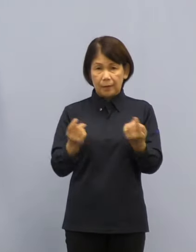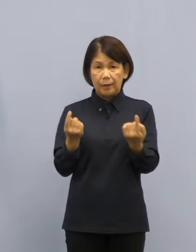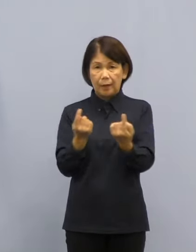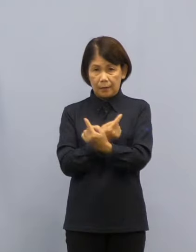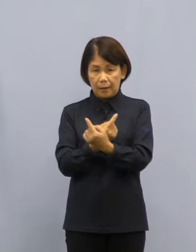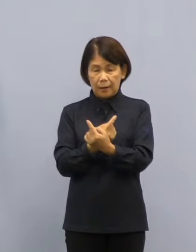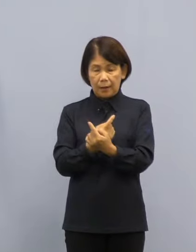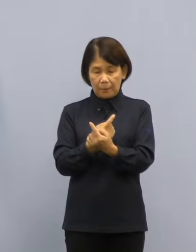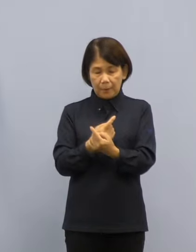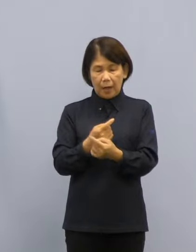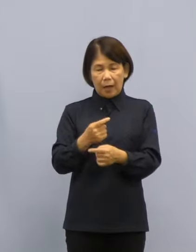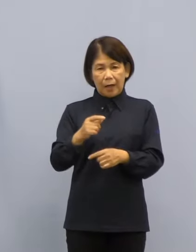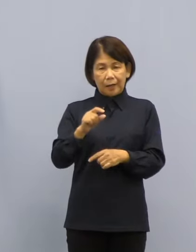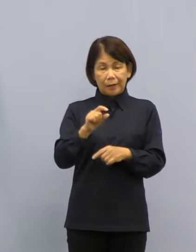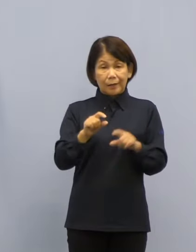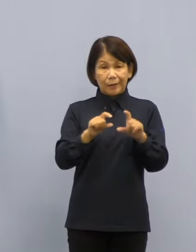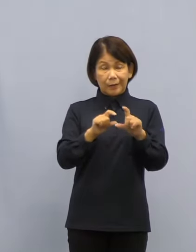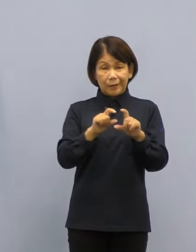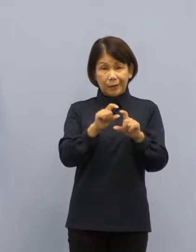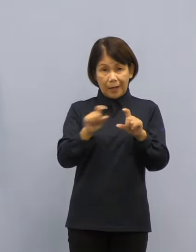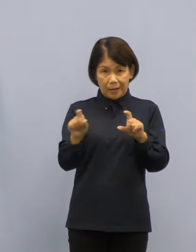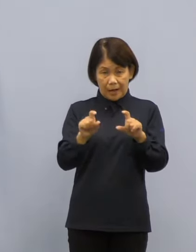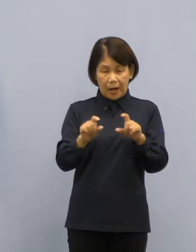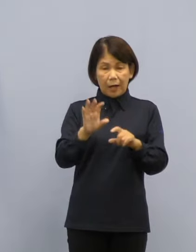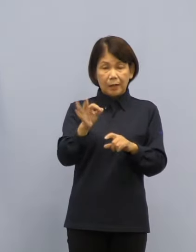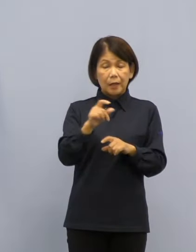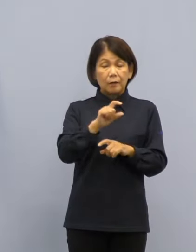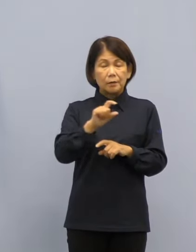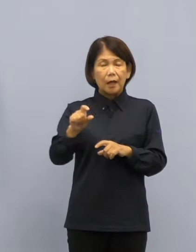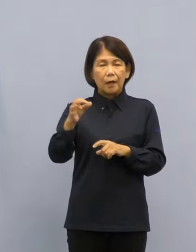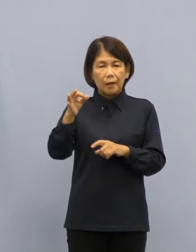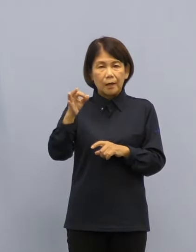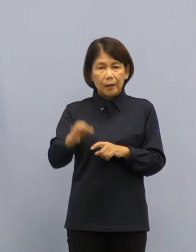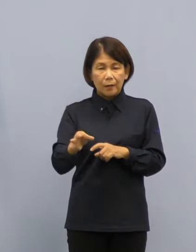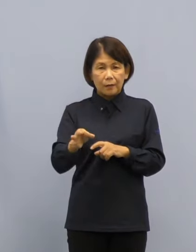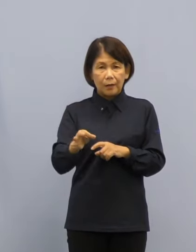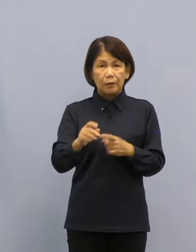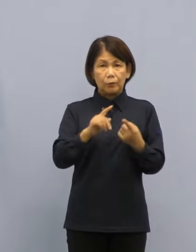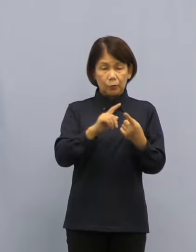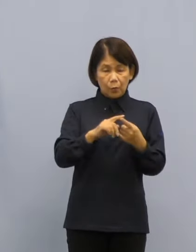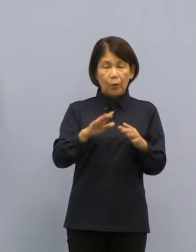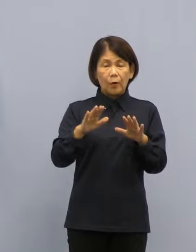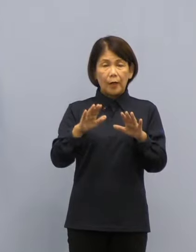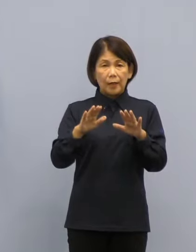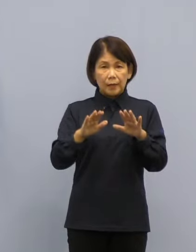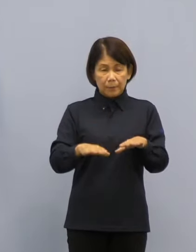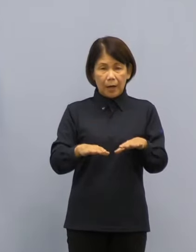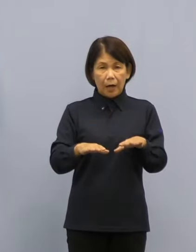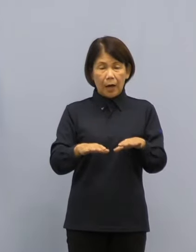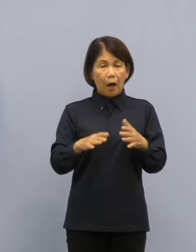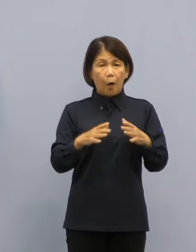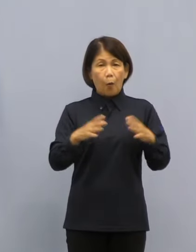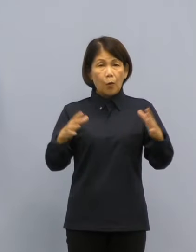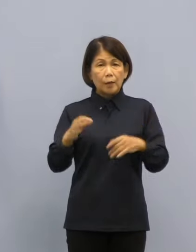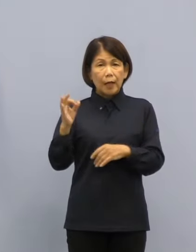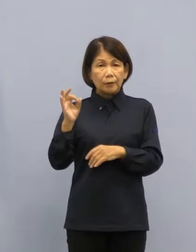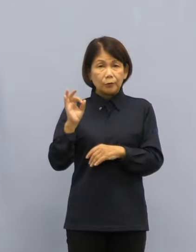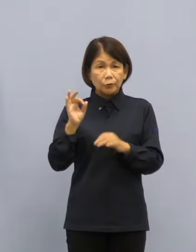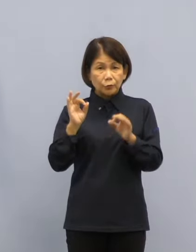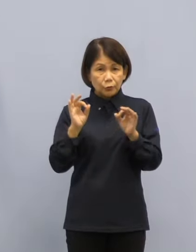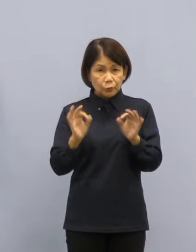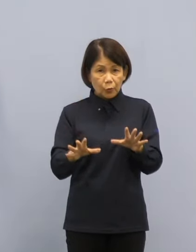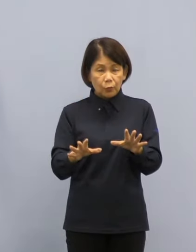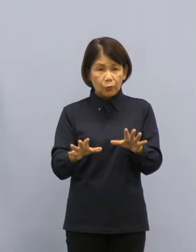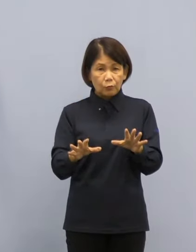ースがあるという事例を聞いておりますが、それ以外に現時点で大きな損失が出たという情報